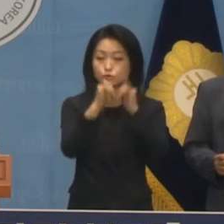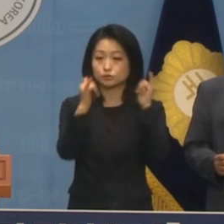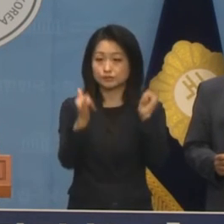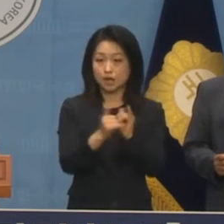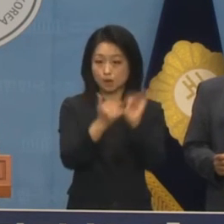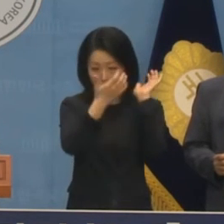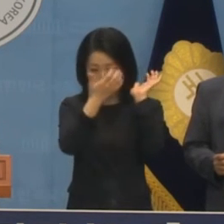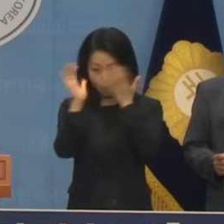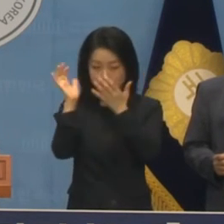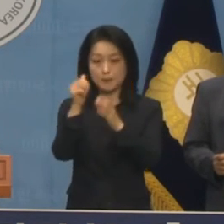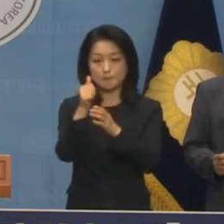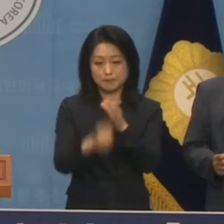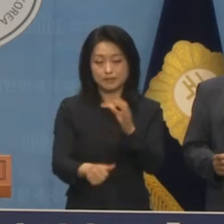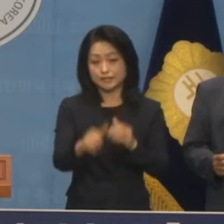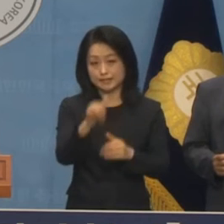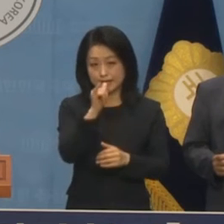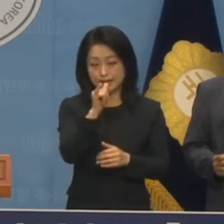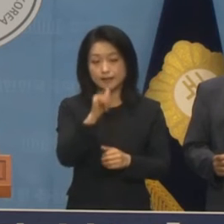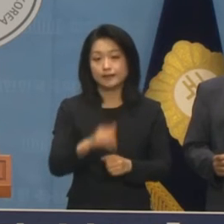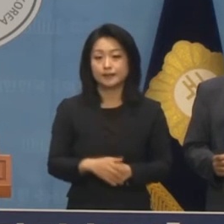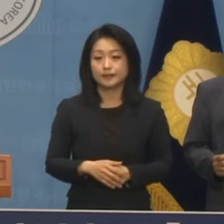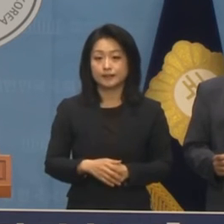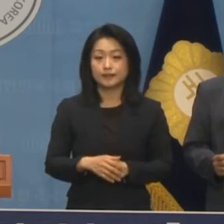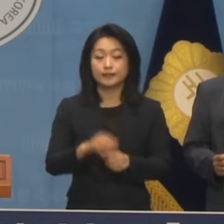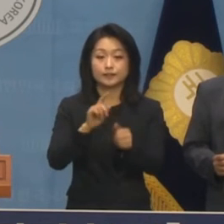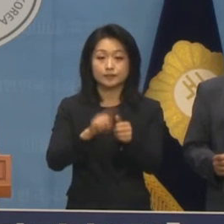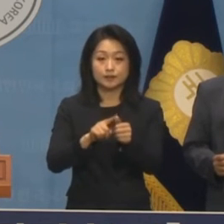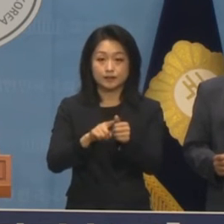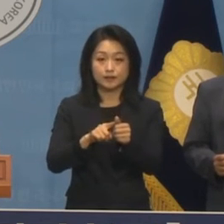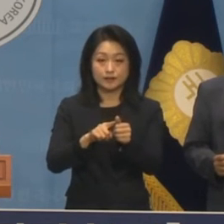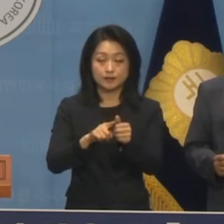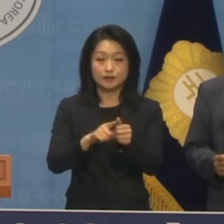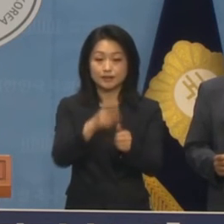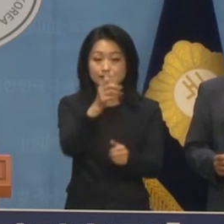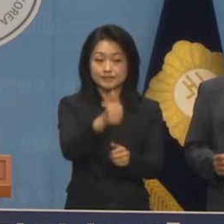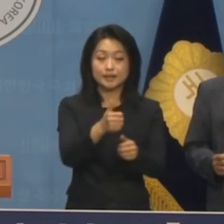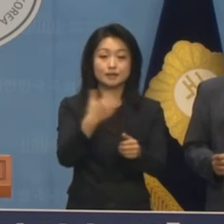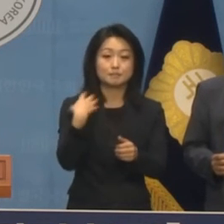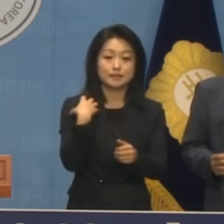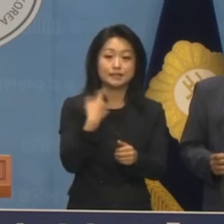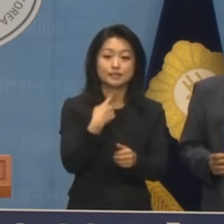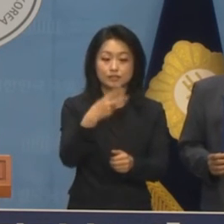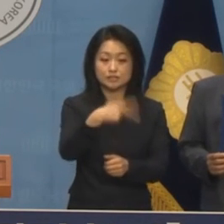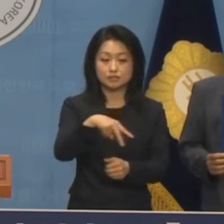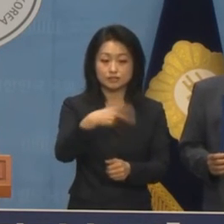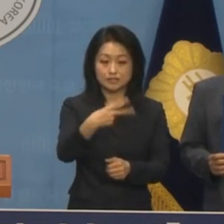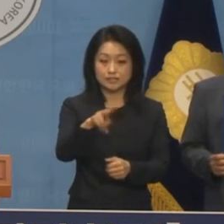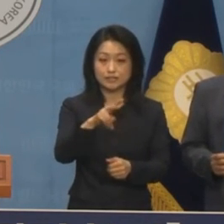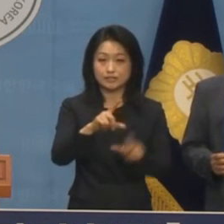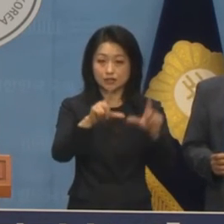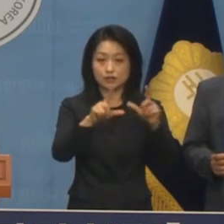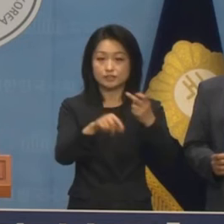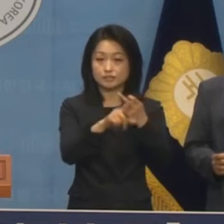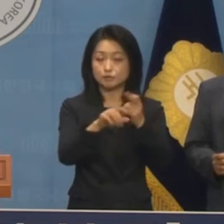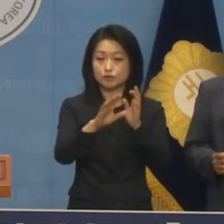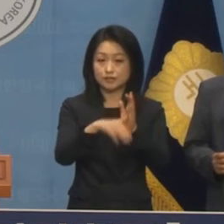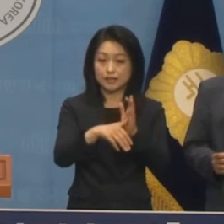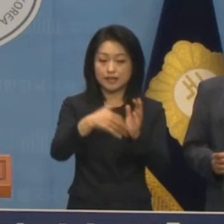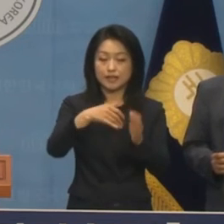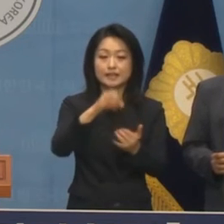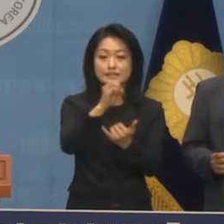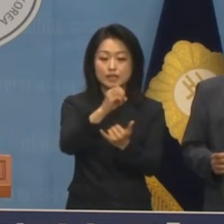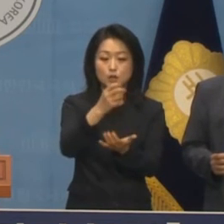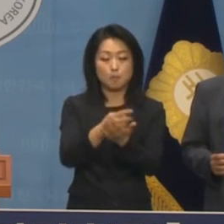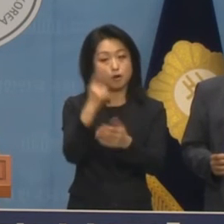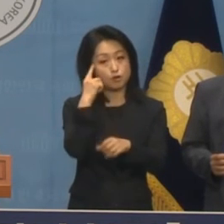큰 혼란에 빠뜨리고 있다. 이 후보자가 회장을 맡던 2002년 11월 대법원 젠더법 연구회